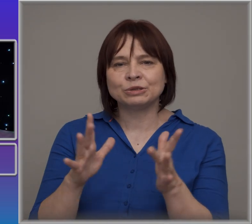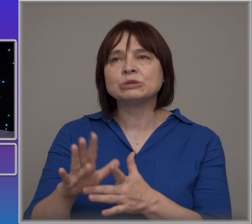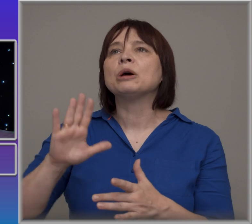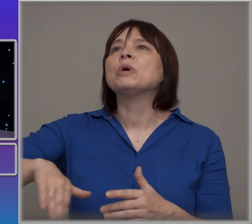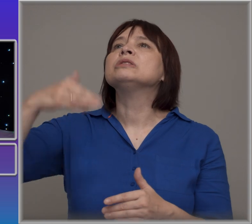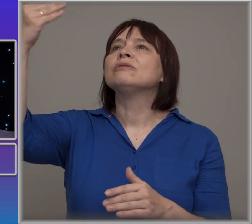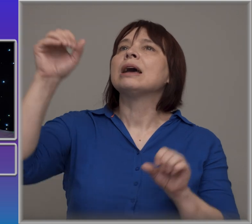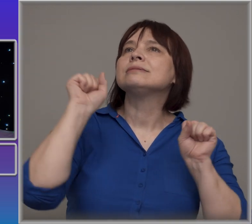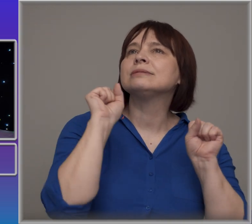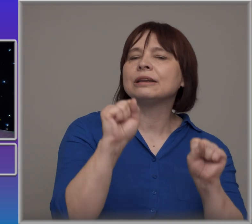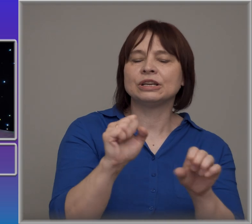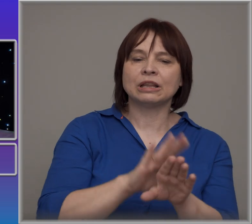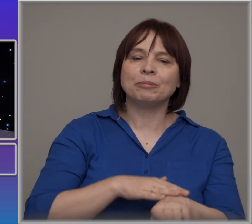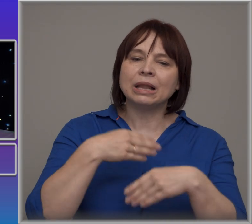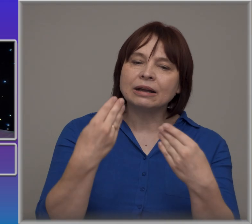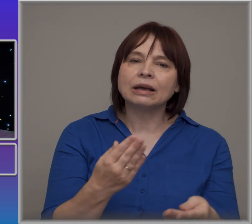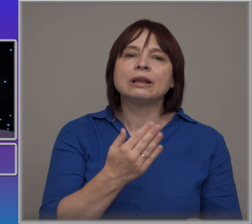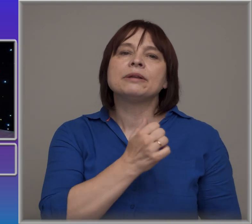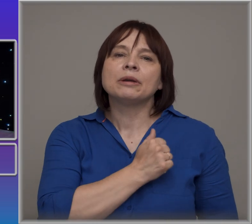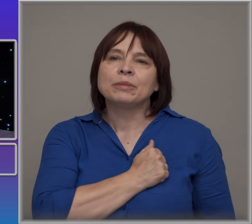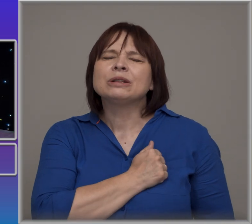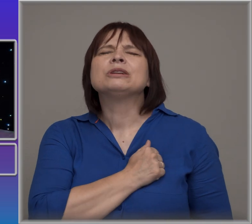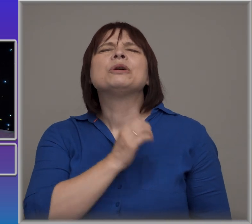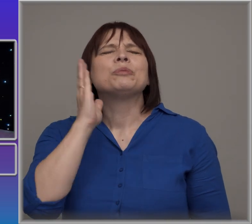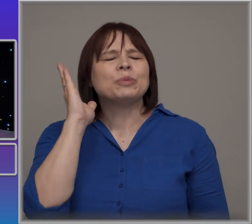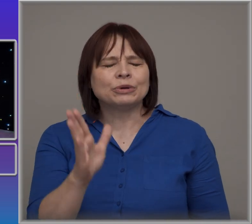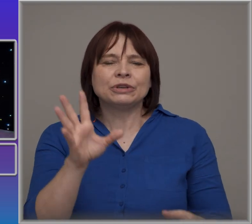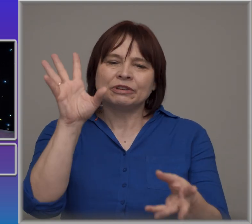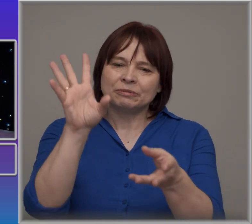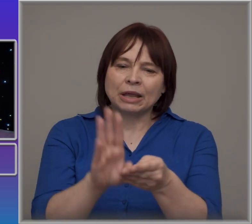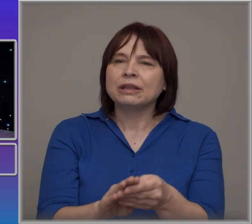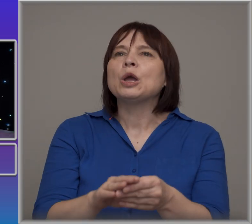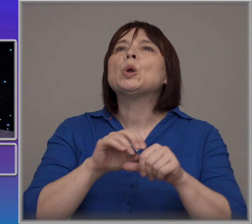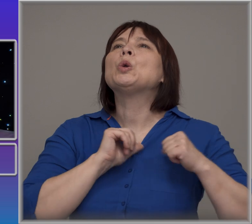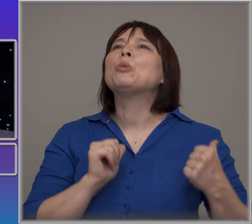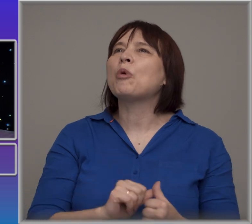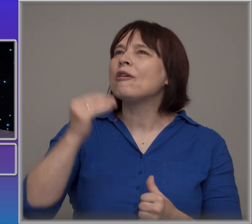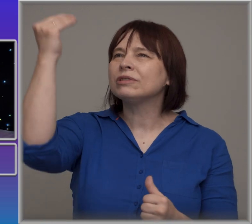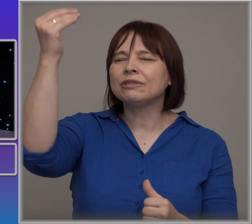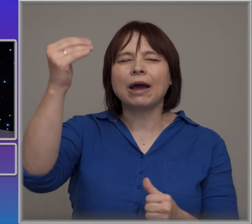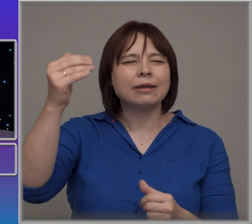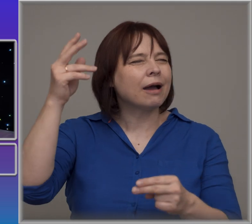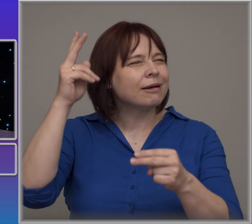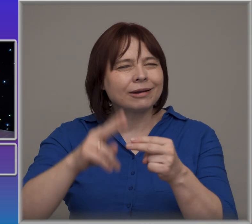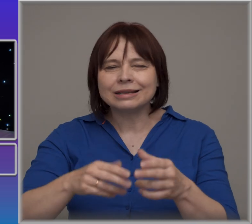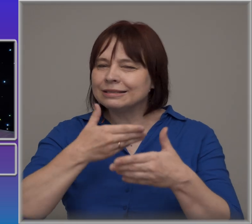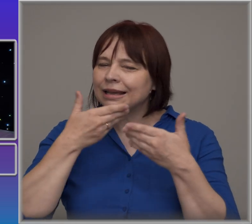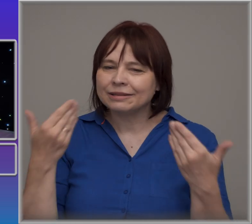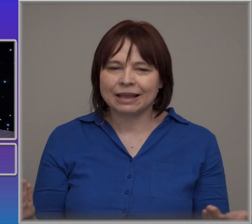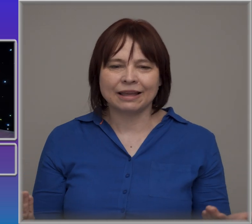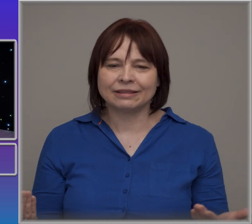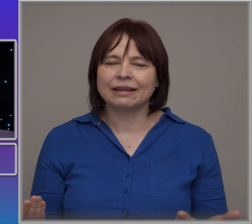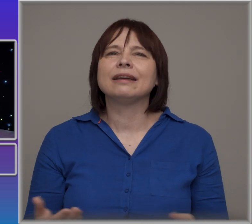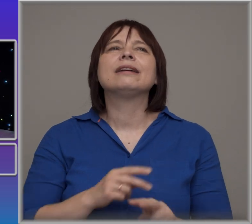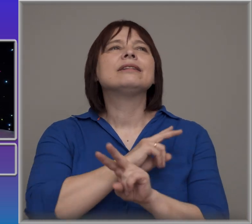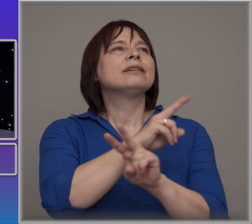будет в их жизни, в их сердцах, во имя Иисуса Христа, внутри их семьи. И действие Твое через их семью пускай